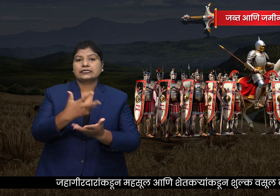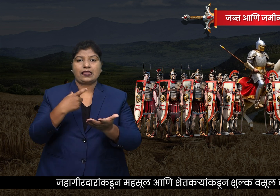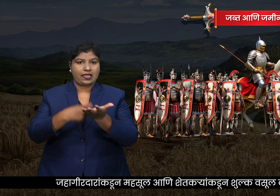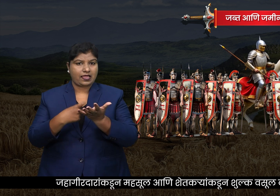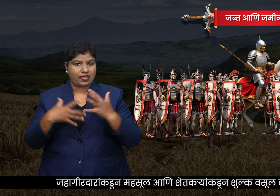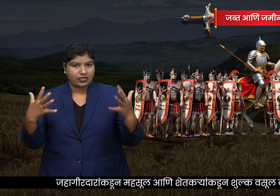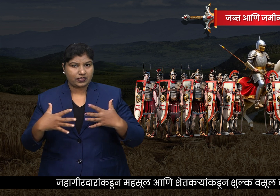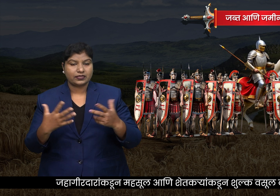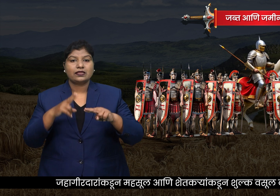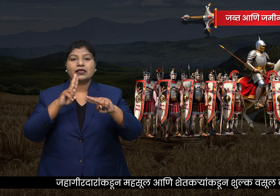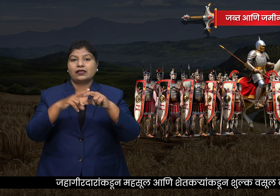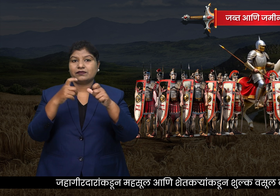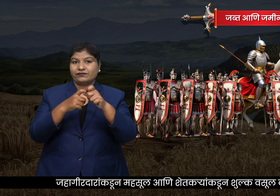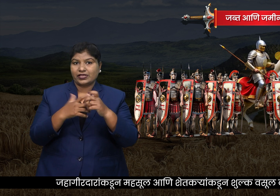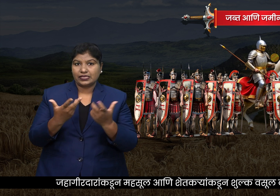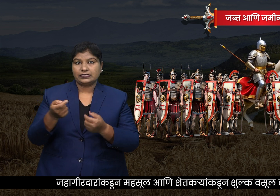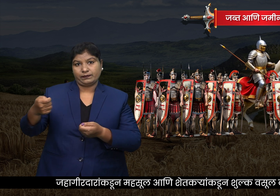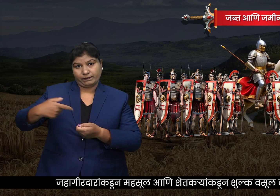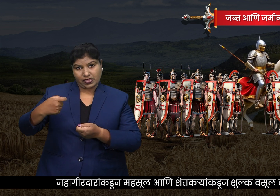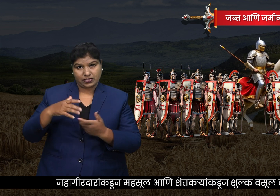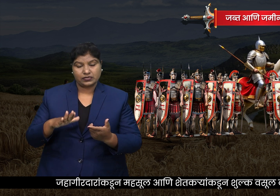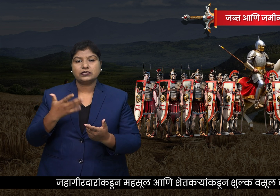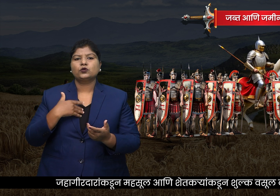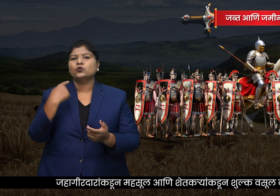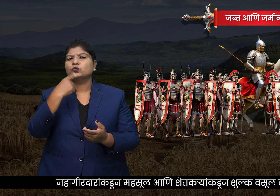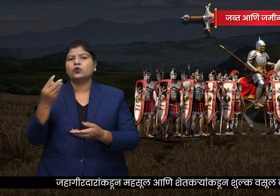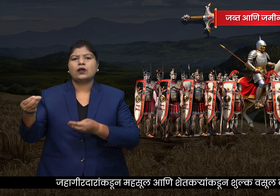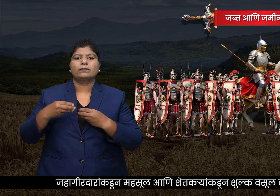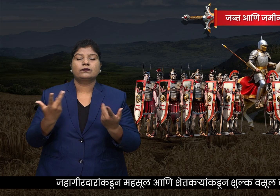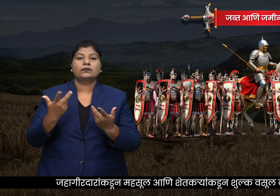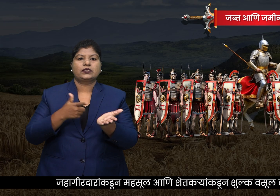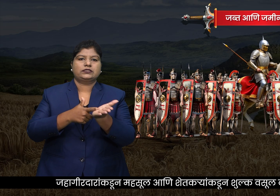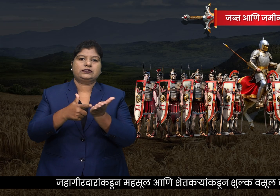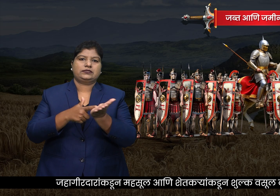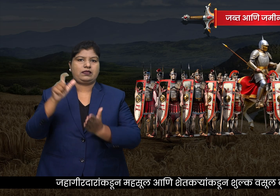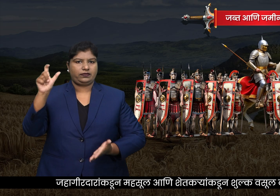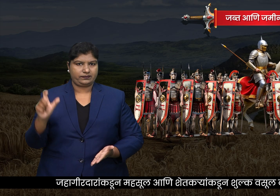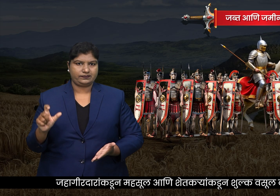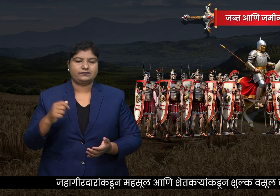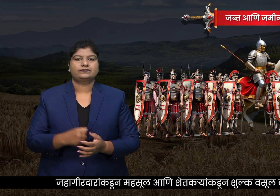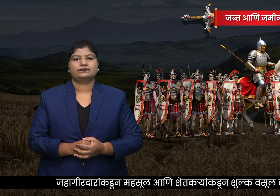जहागीरदारांकडून महसूल आणि शेतकऱ्यांकडून शुल्क वसूल करत असत.